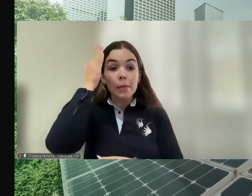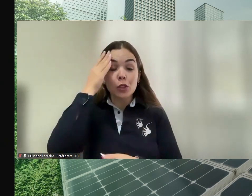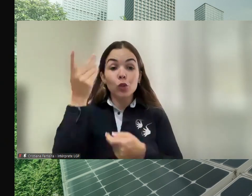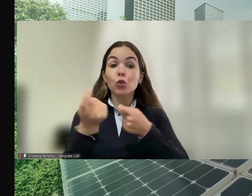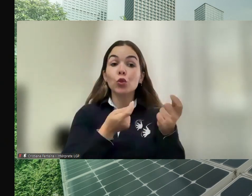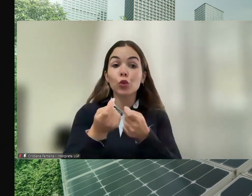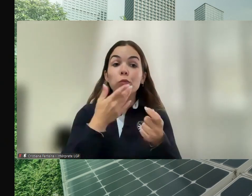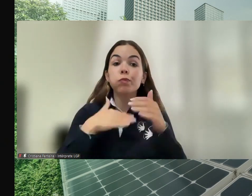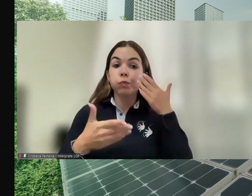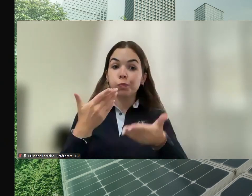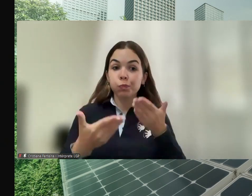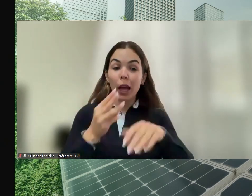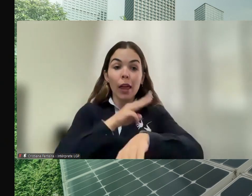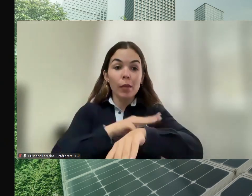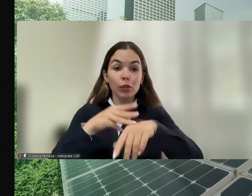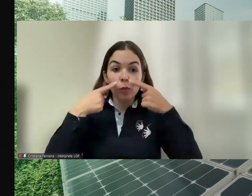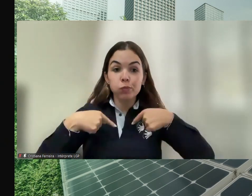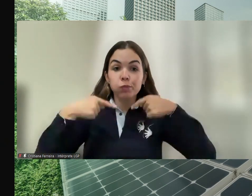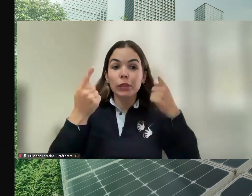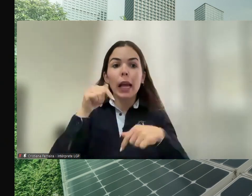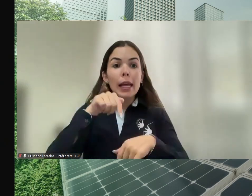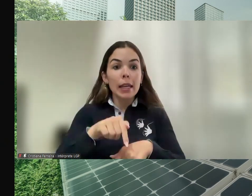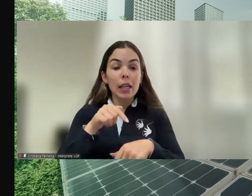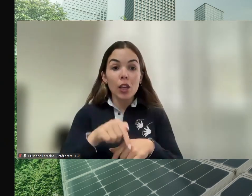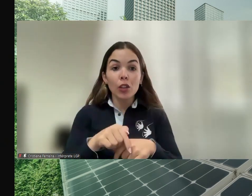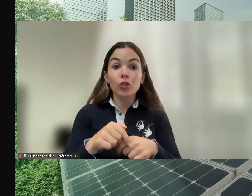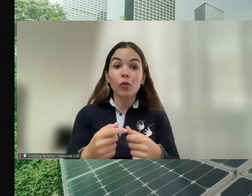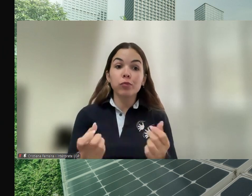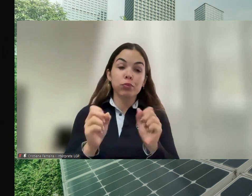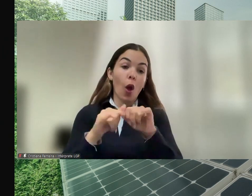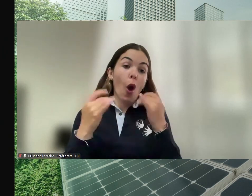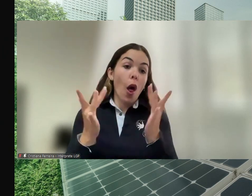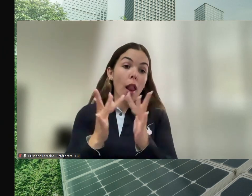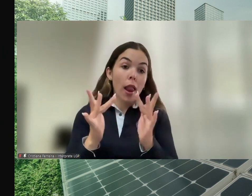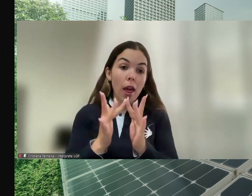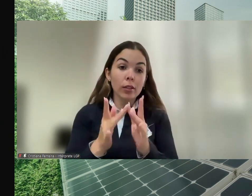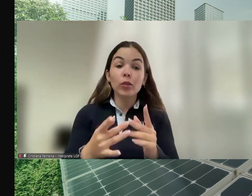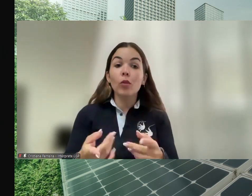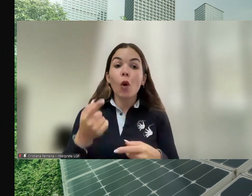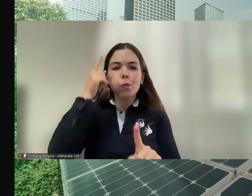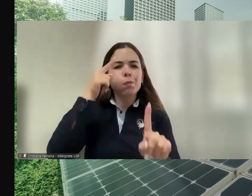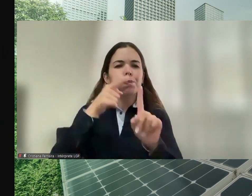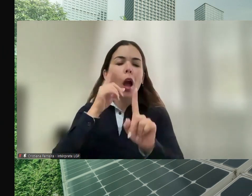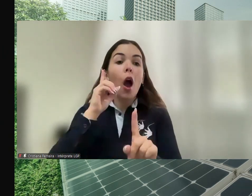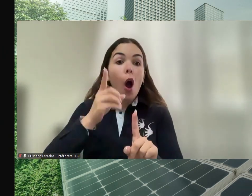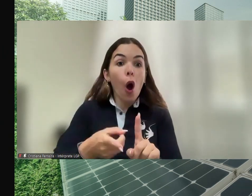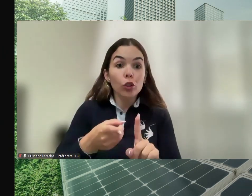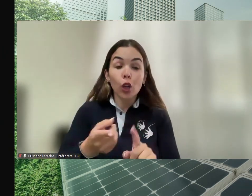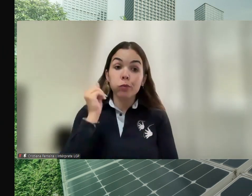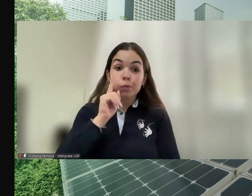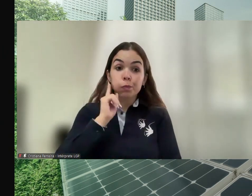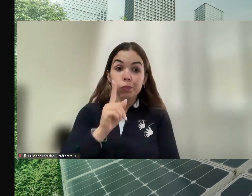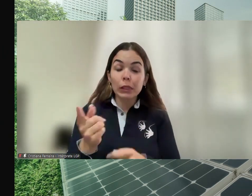na Administração Pública. Este evento online visa promover a compreensão da importância estratégica da sustentabilidade na